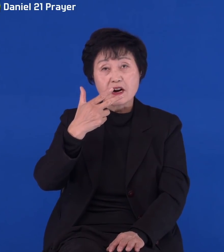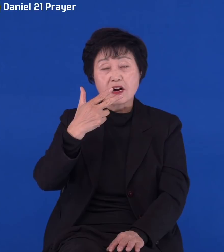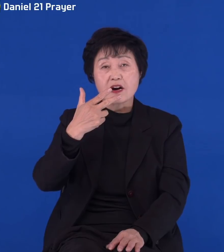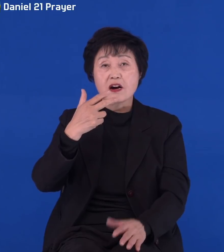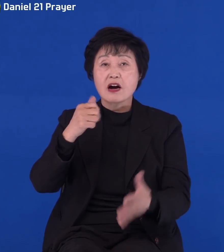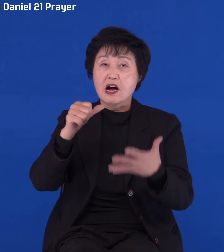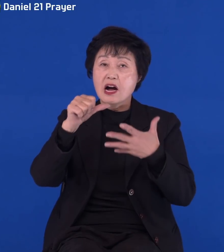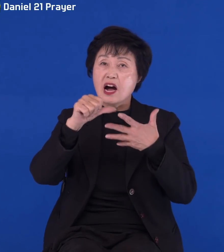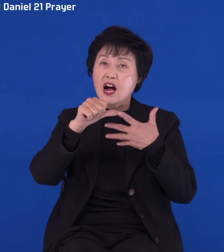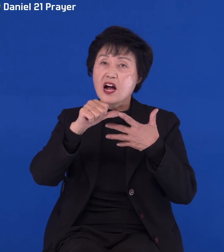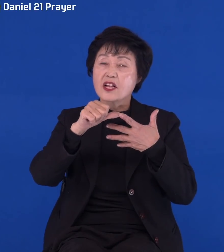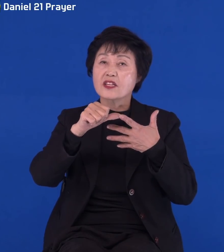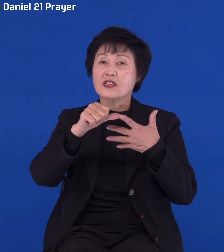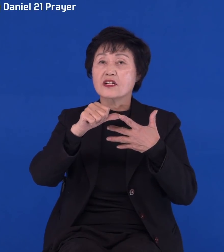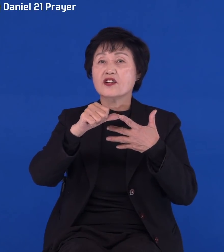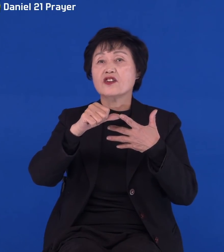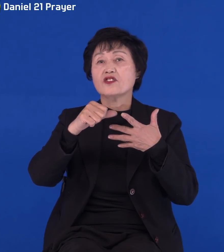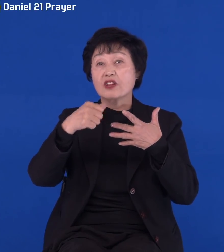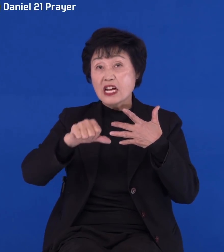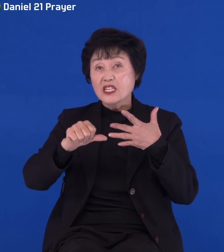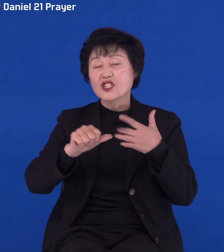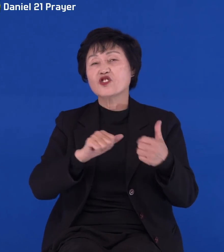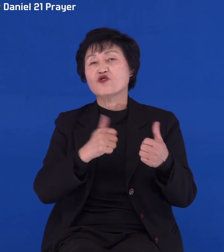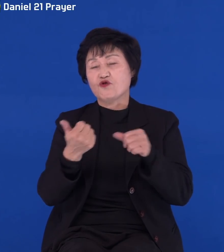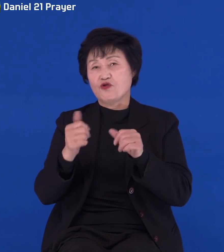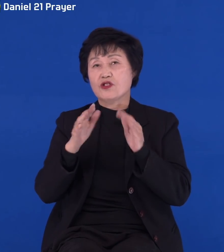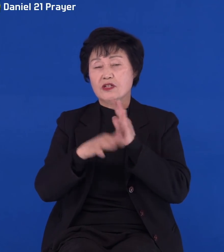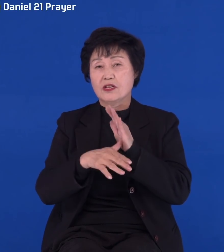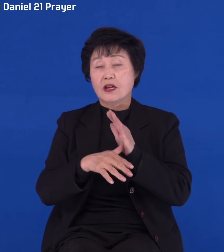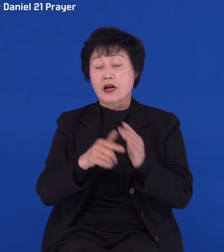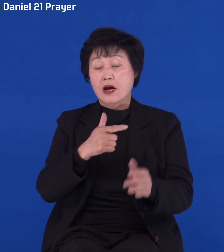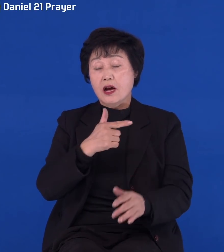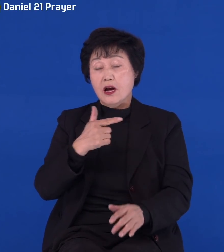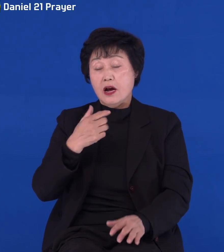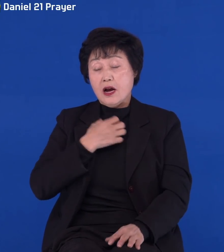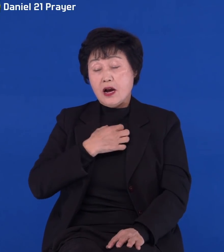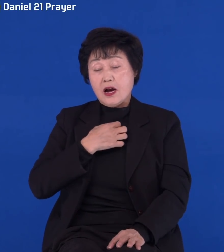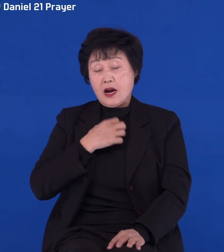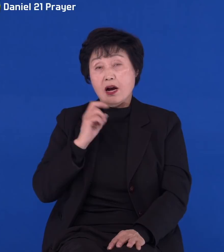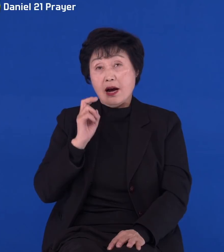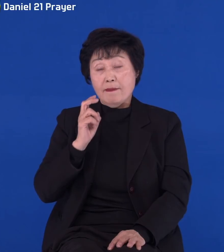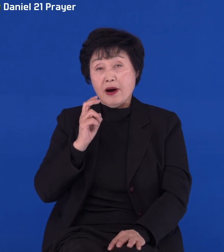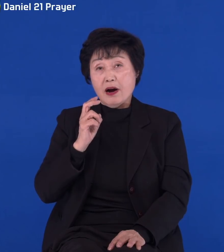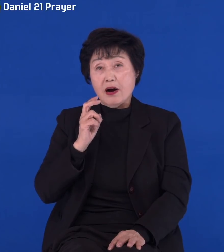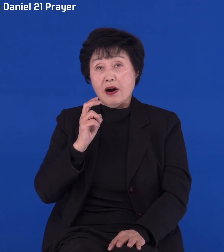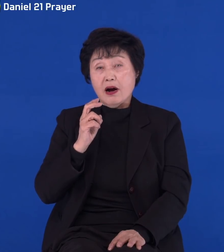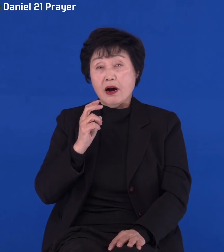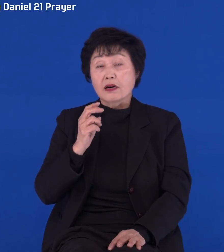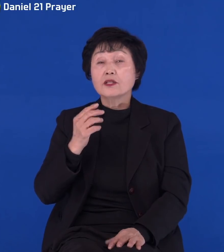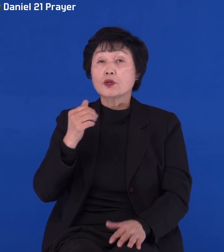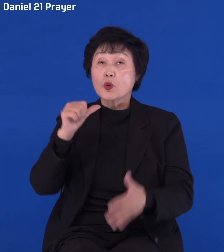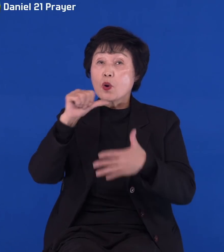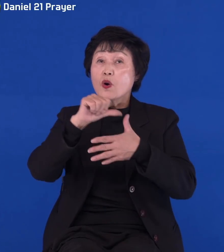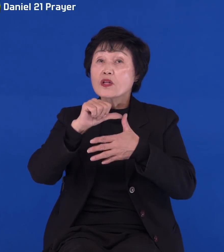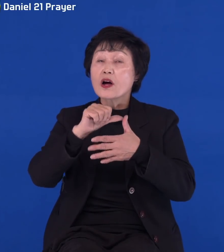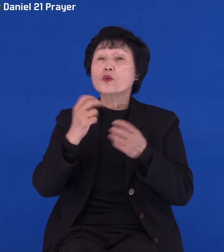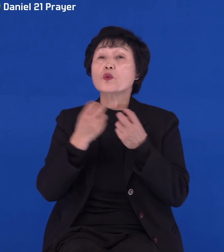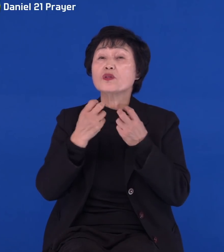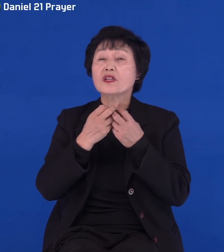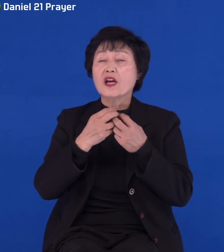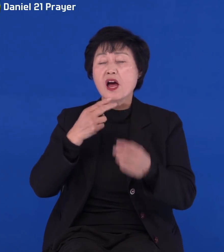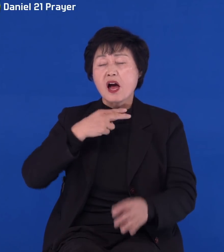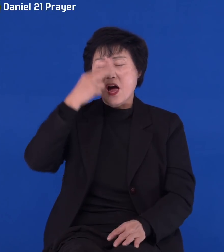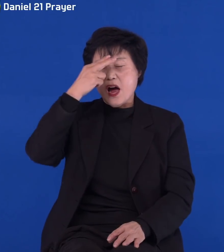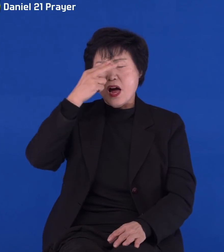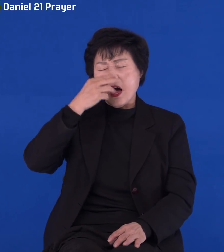아들이 죽었던 것도 굉장히 슬펐겠죠. 힘들었겠죠. 그런데 또 나머지 한 아들은 어떻게 됐죠? 술 주정뱅이.